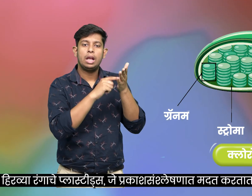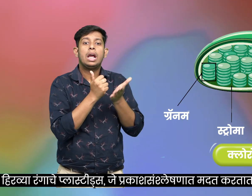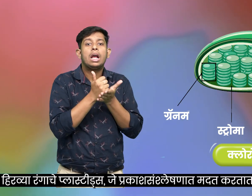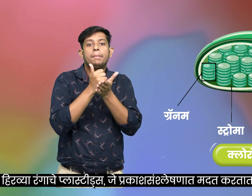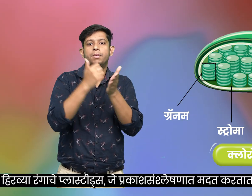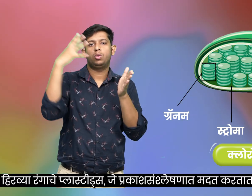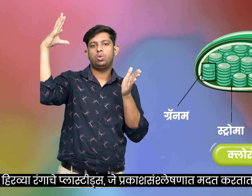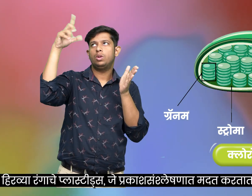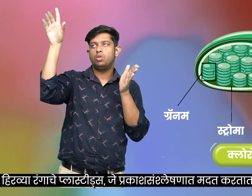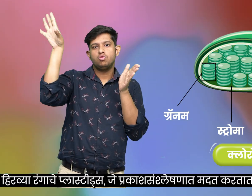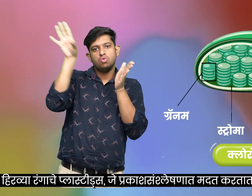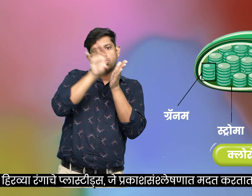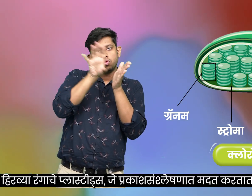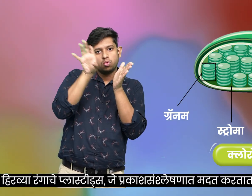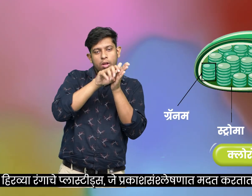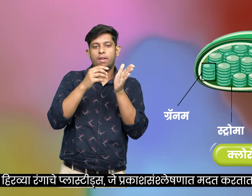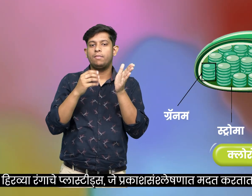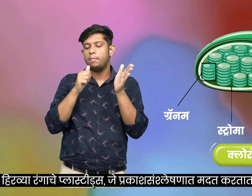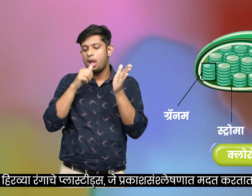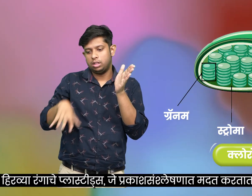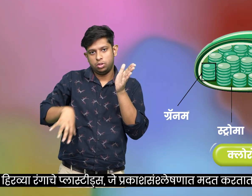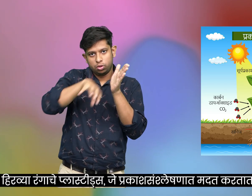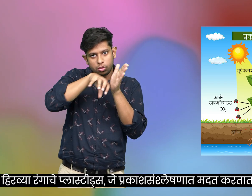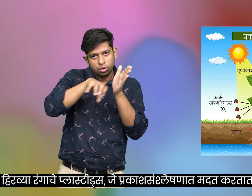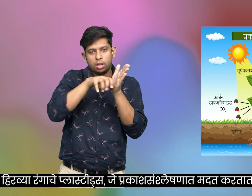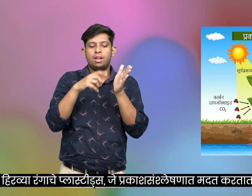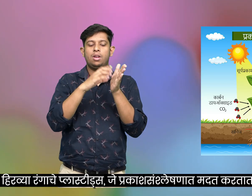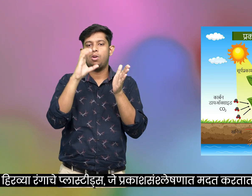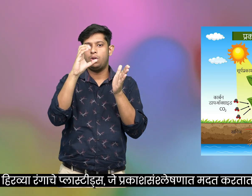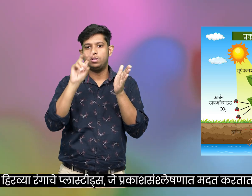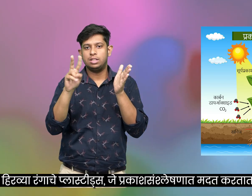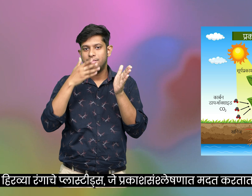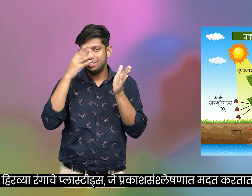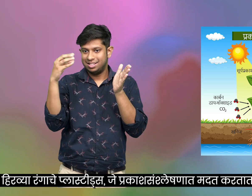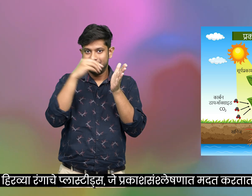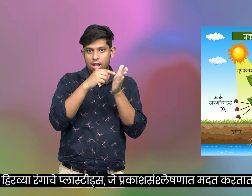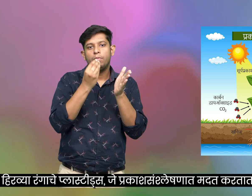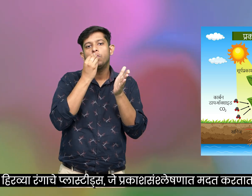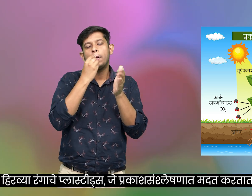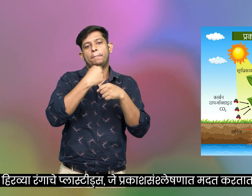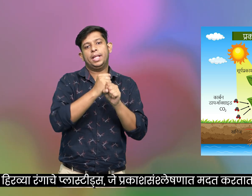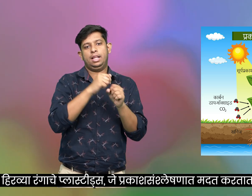हिरव्या रंगाचे प्लास्टिड जे प्रकाश संश्लेषणात मदत करतात. प्रकाश संश्लेषण